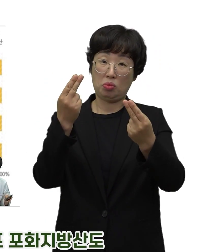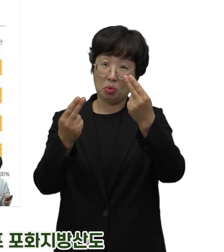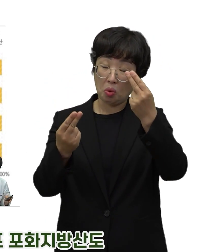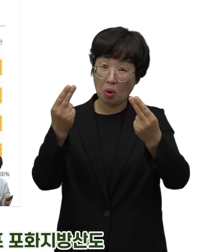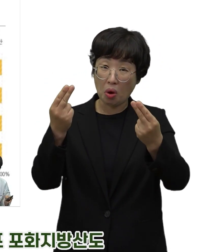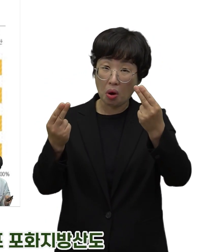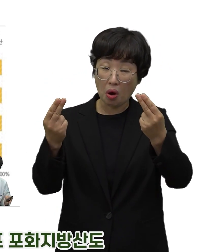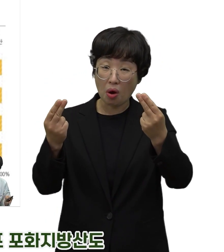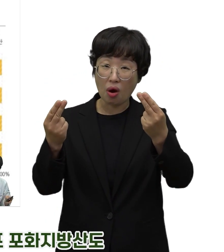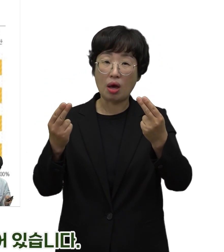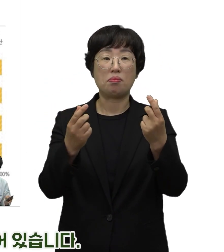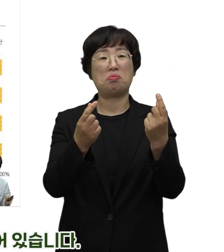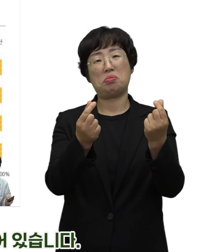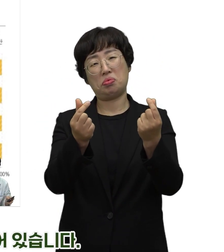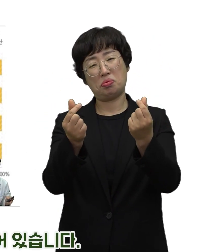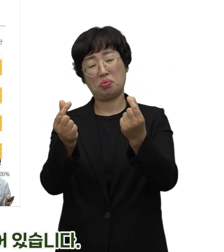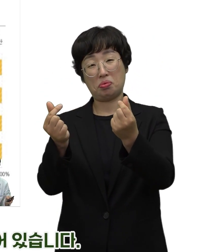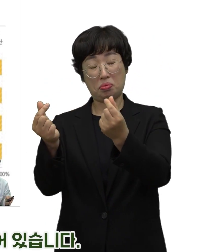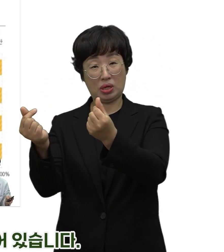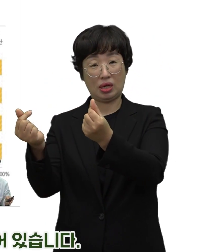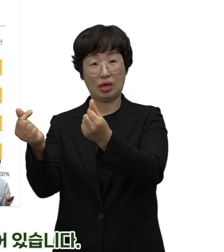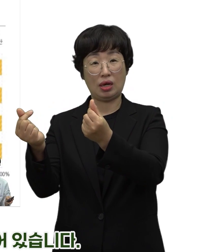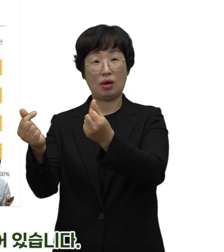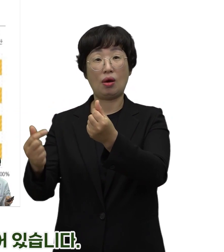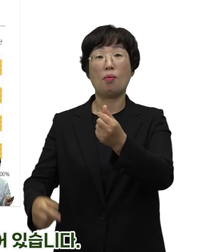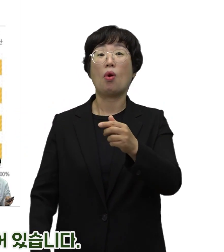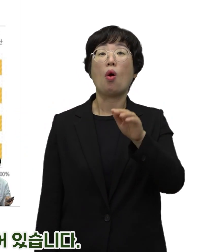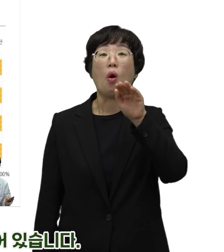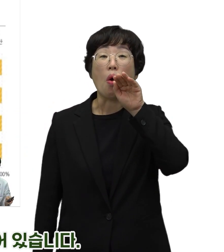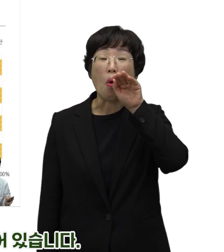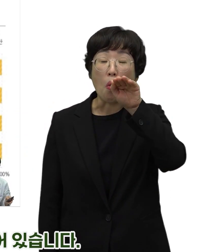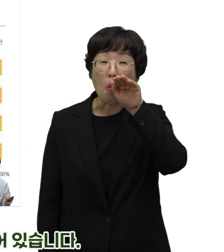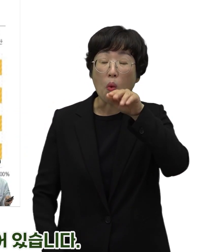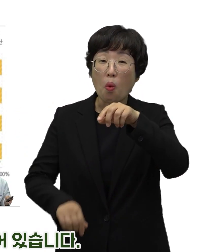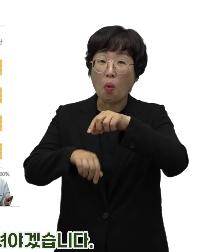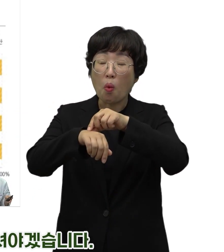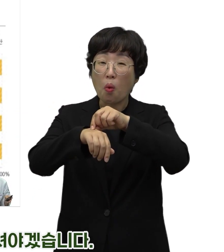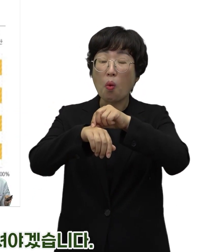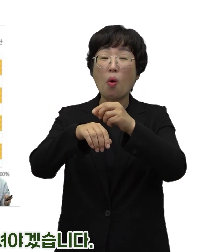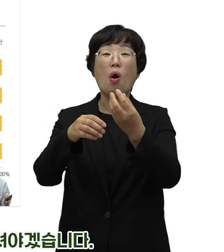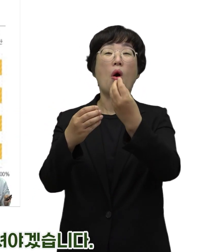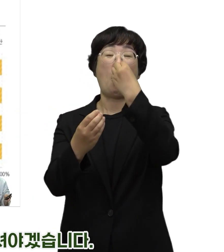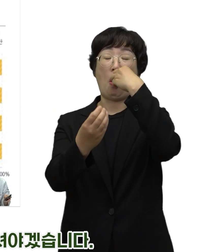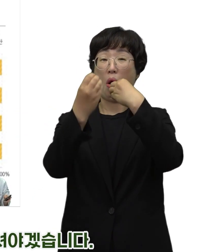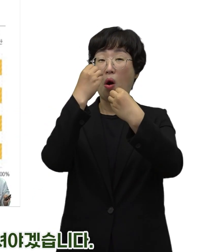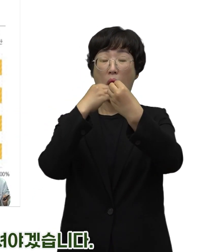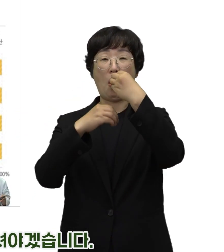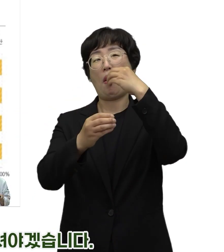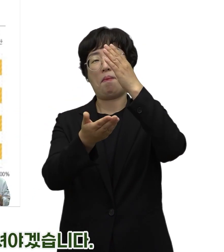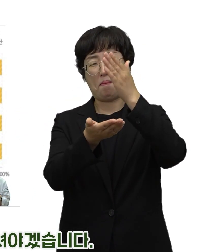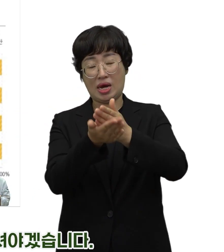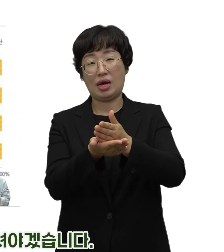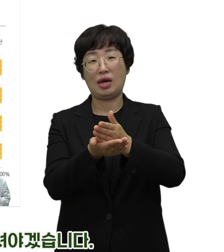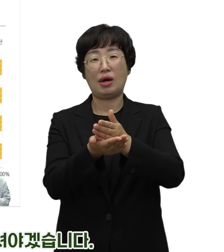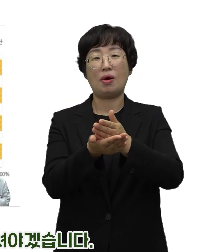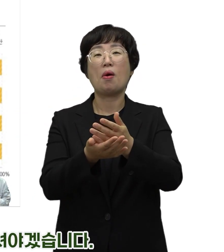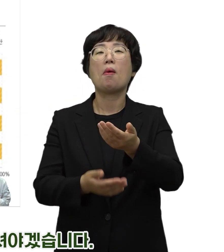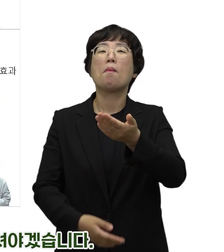연두색 포화지방산도 무시하지 못할 정도로 많이 포함되어 있습니다. 따라서 오리고기의